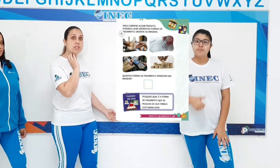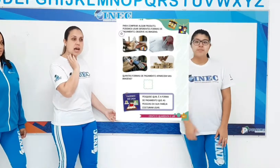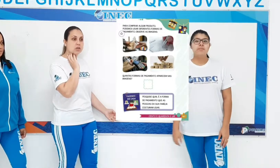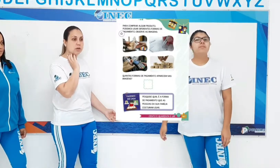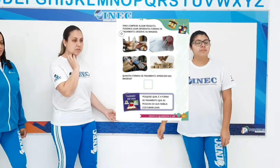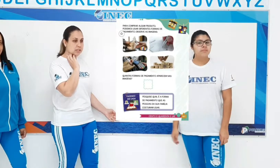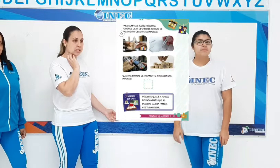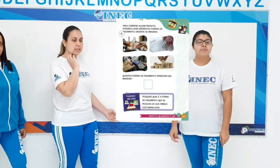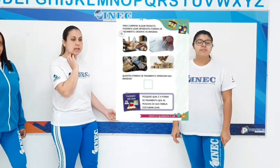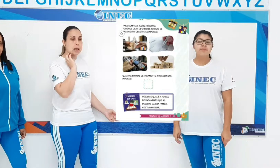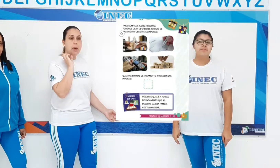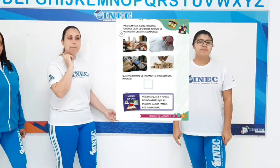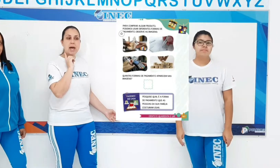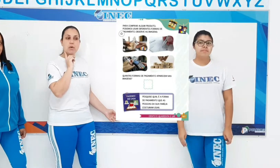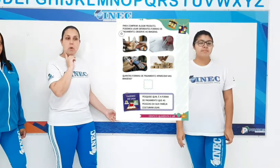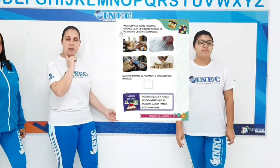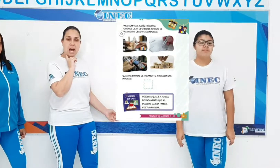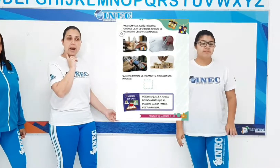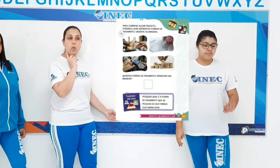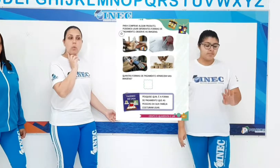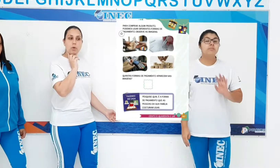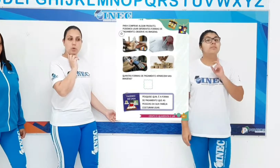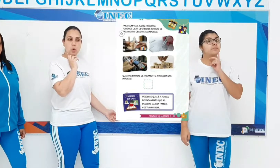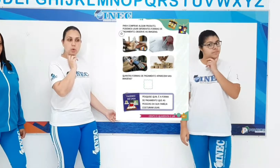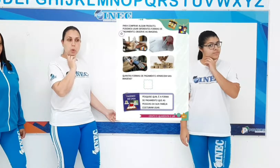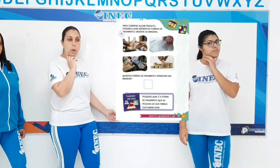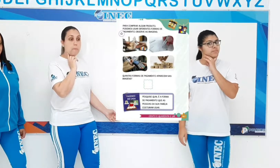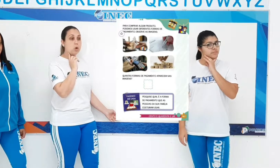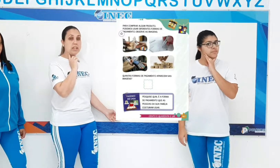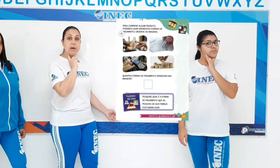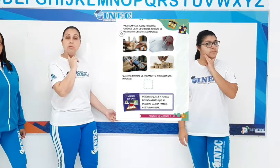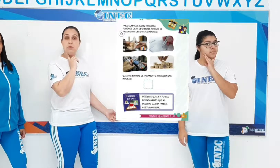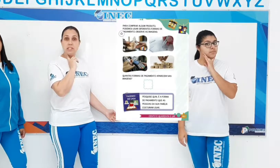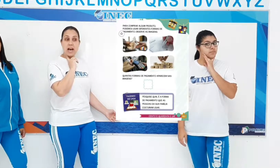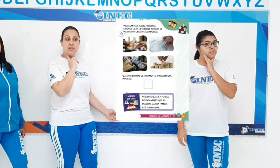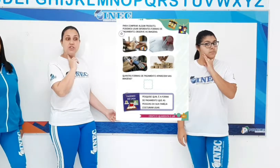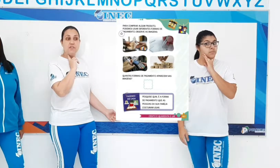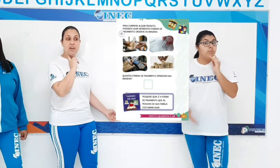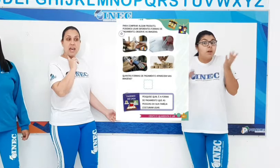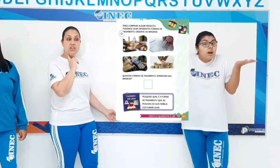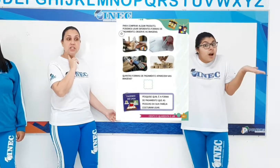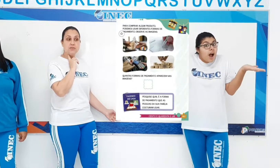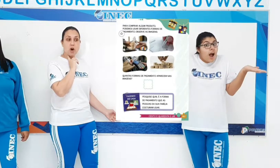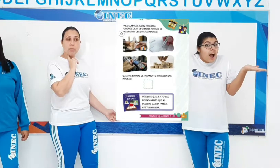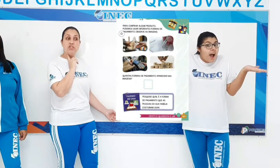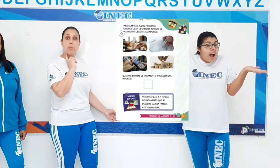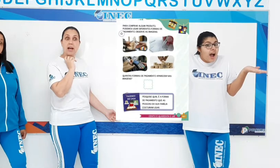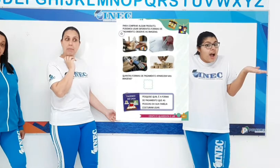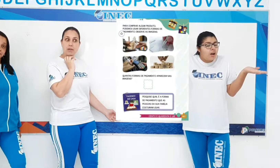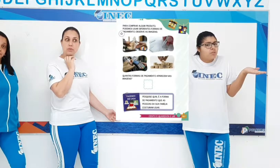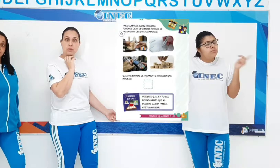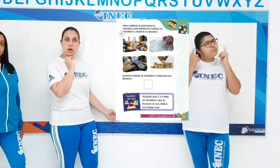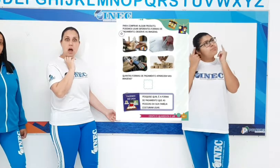vou fazer o enunciado para vocês. Para comprar algum produto, podemos usar diferentes formas